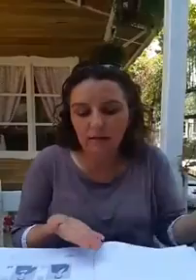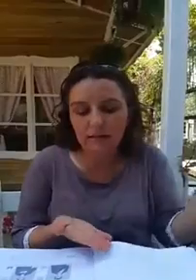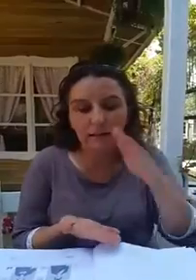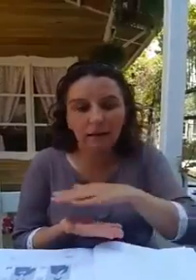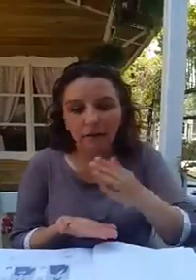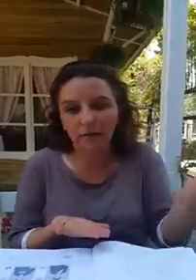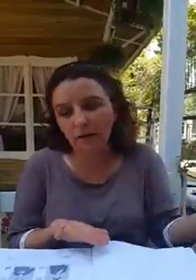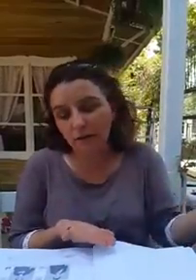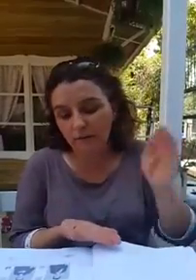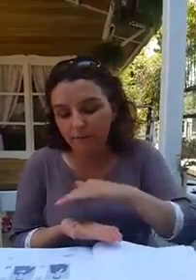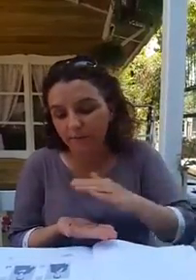sayfa,